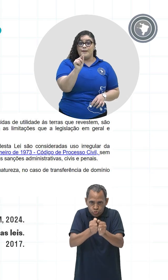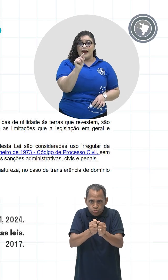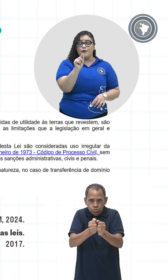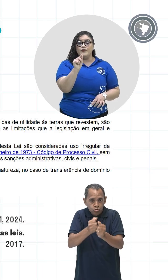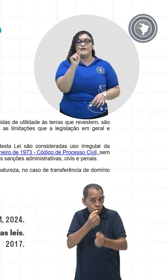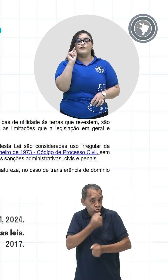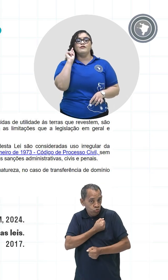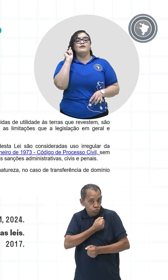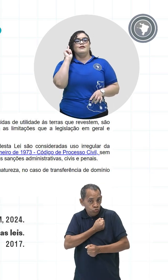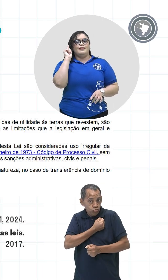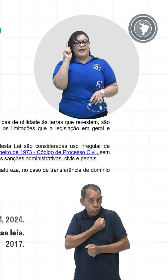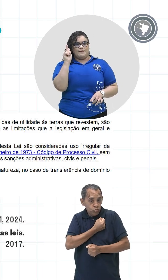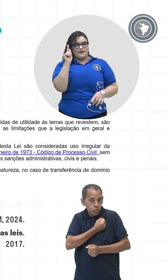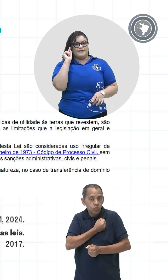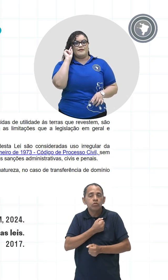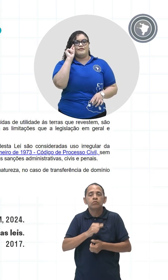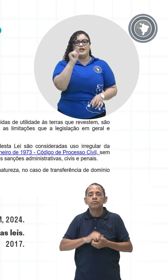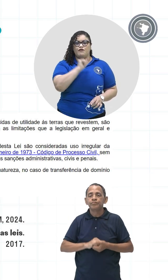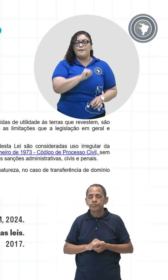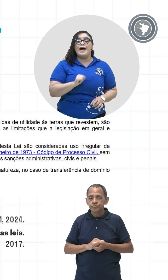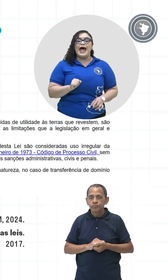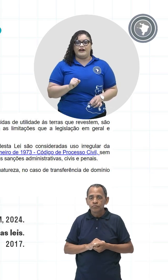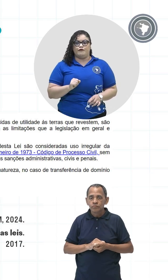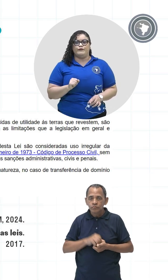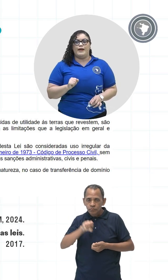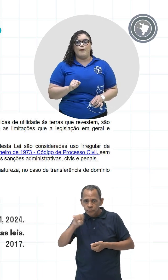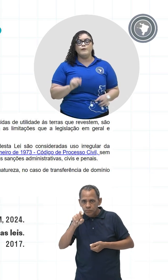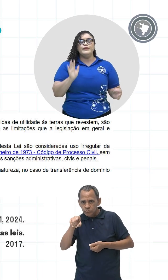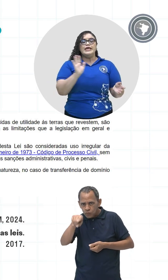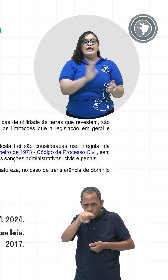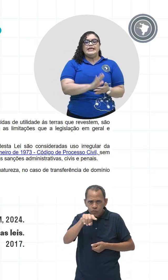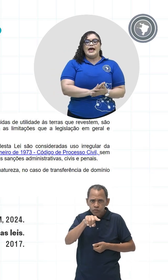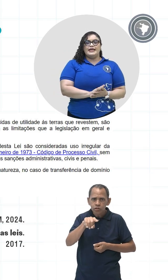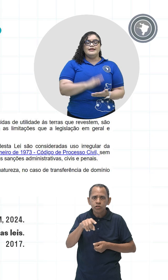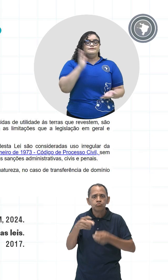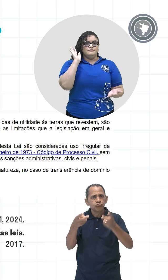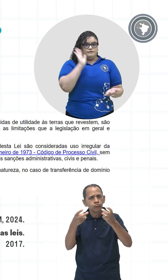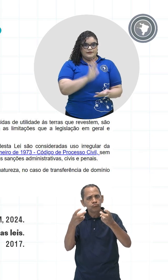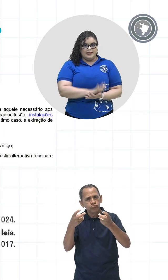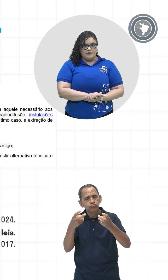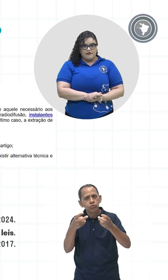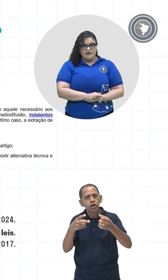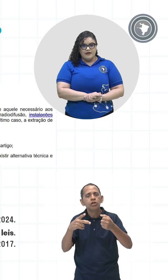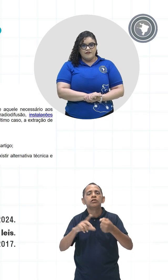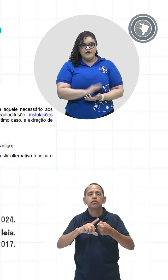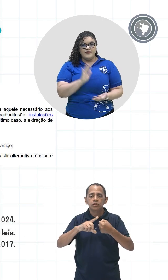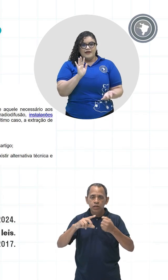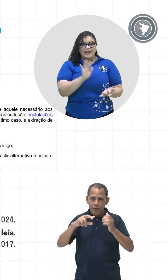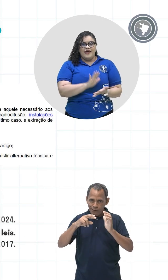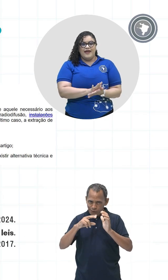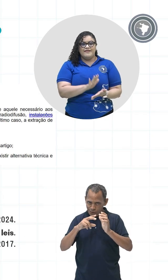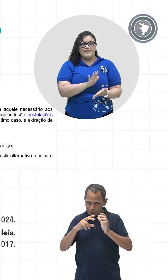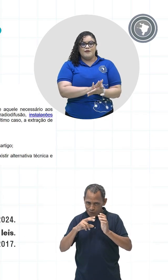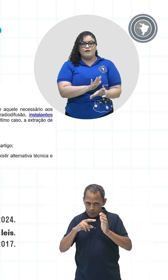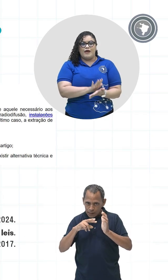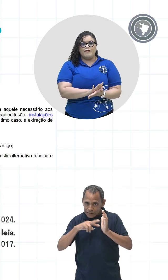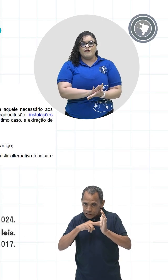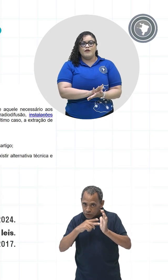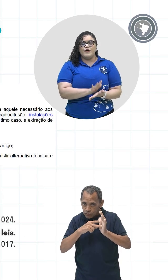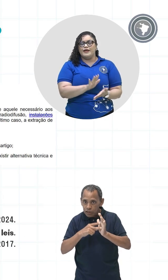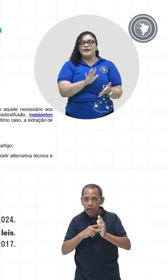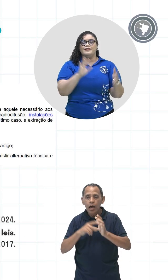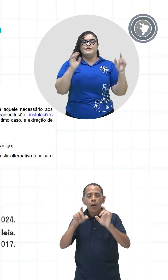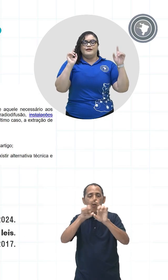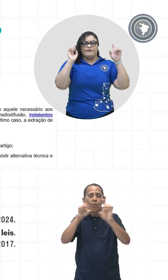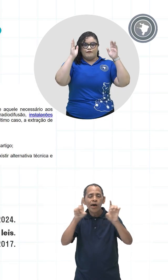você se deparar com isso, lembrem-se, significa parágrafo, tá bom? E aí, indo adiante, esse meu